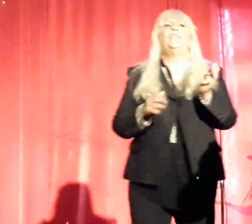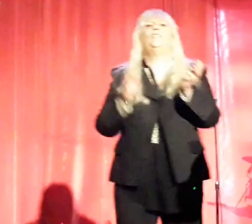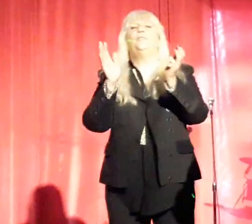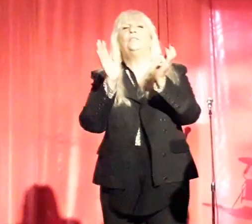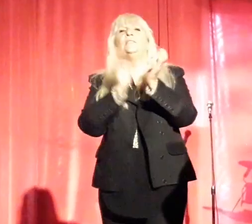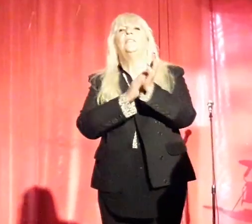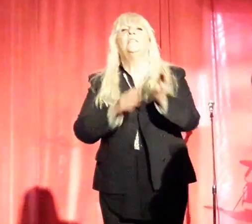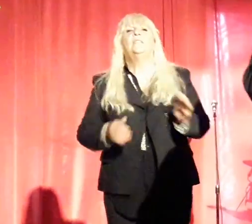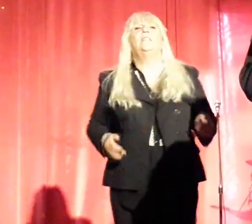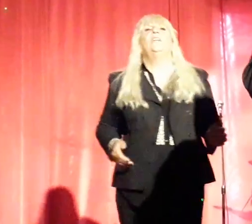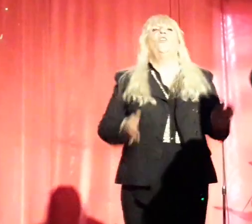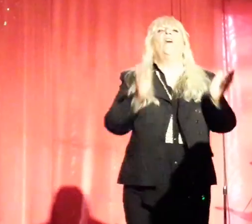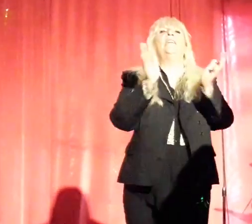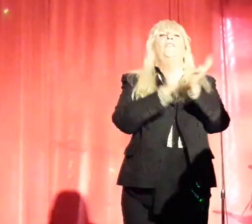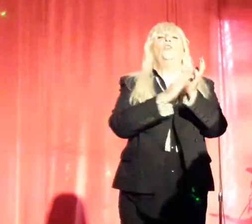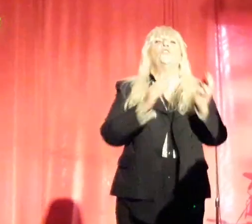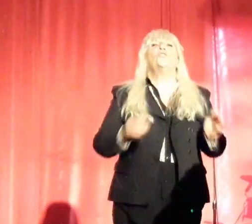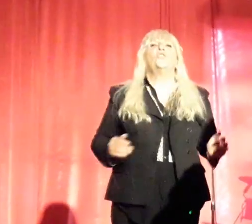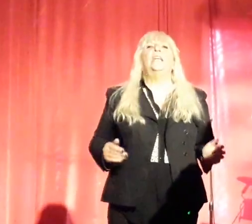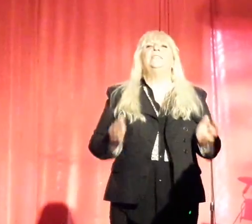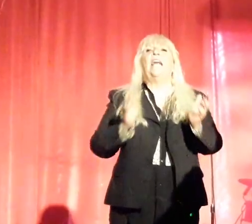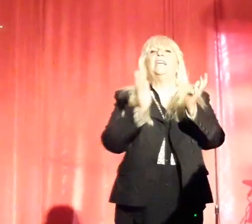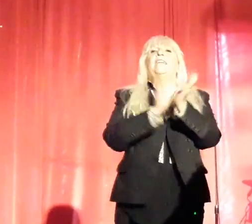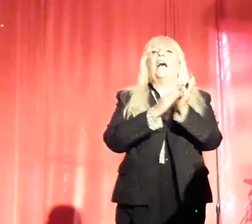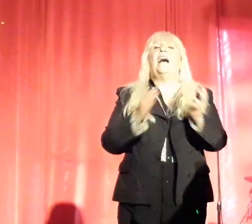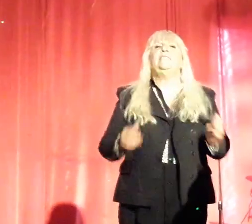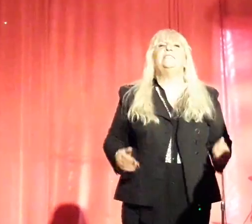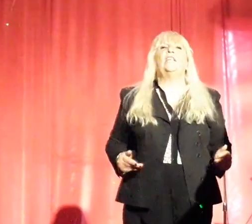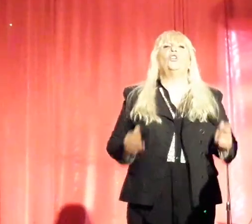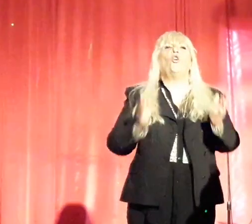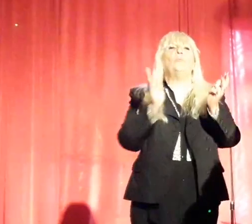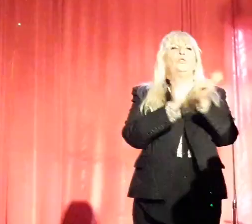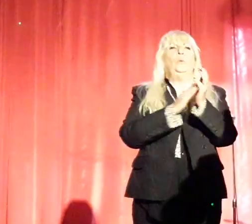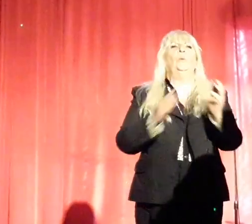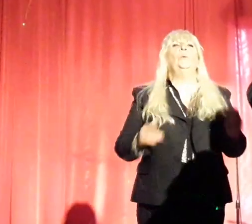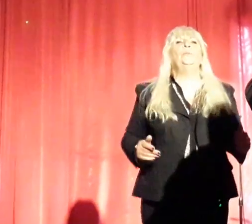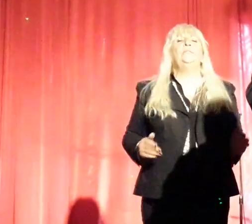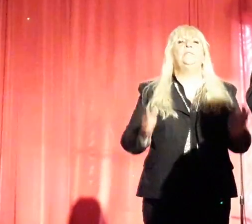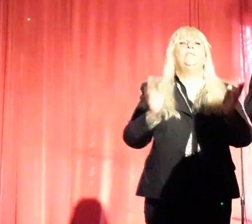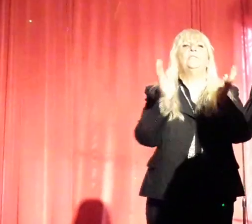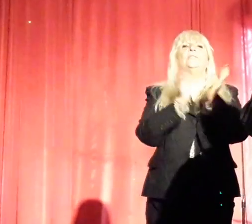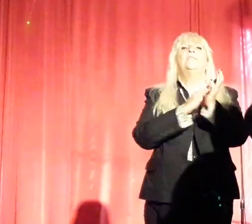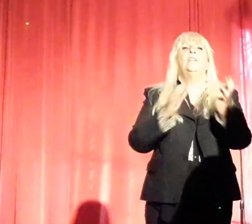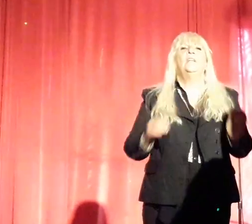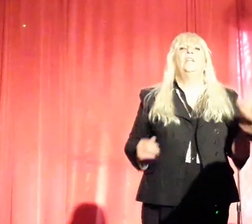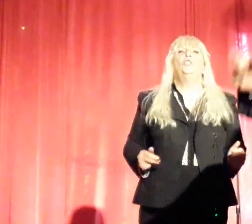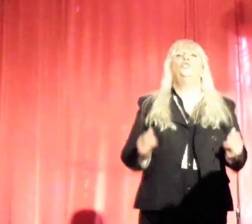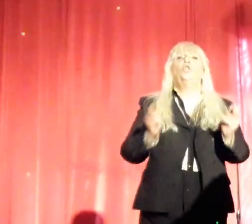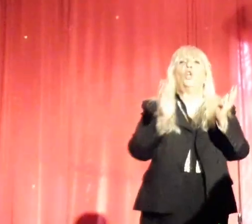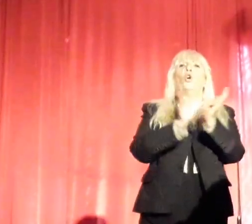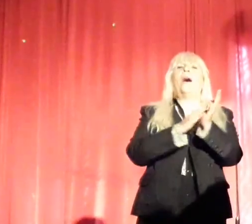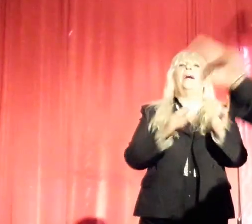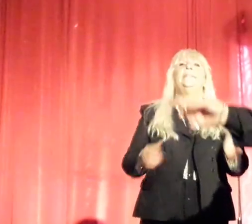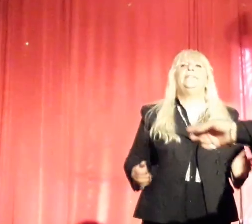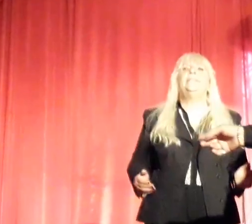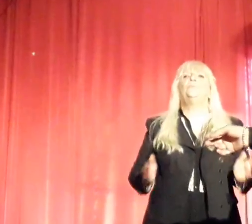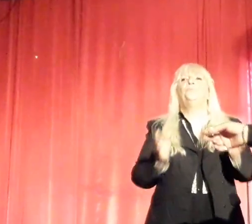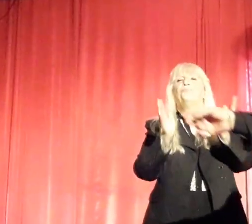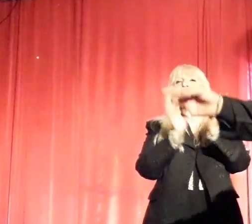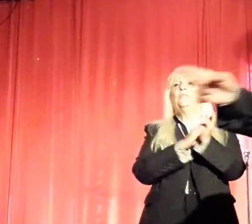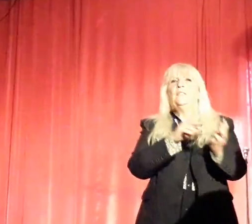hay. No hay Dios tan grande como tú. No lo